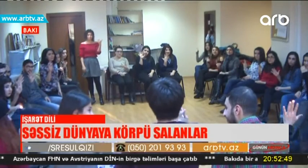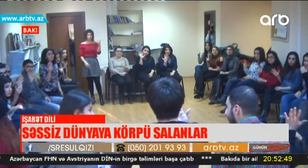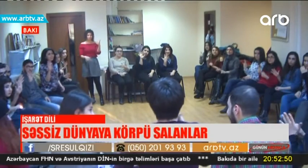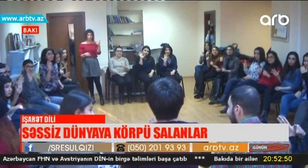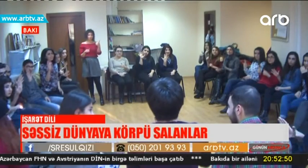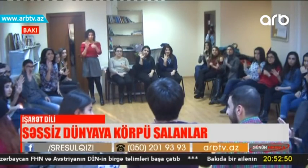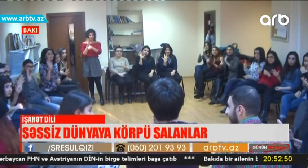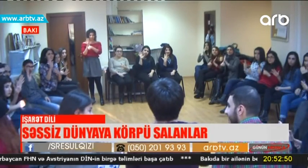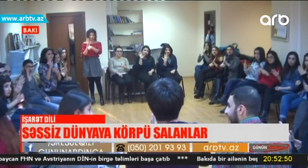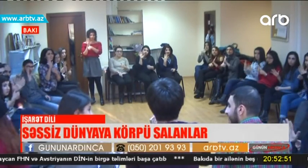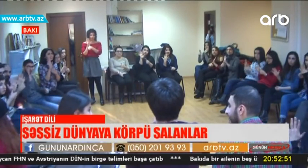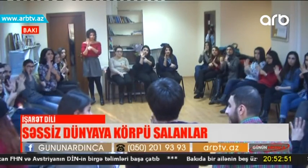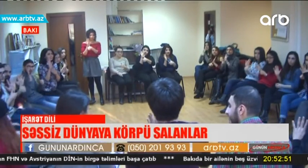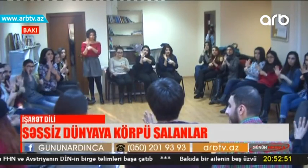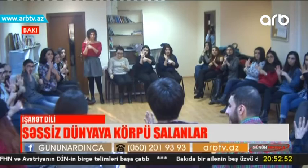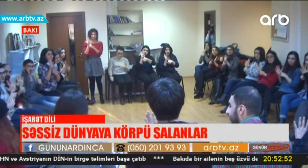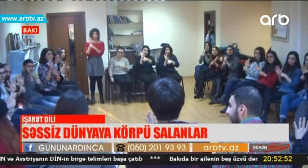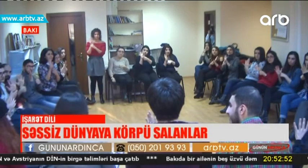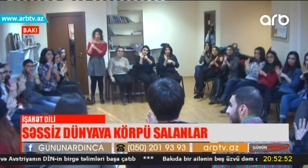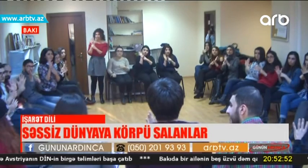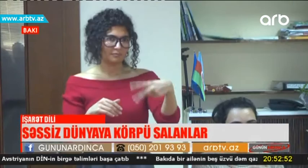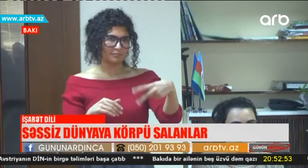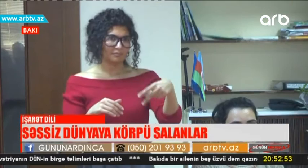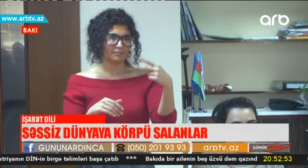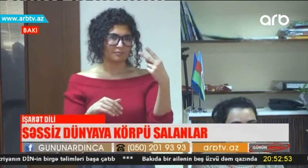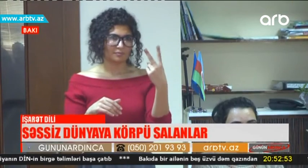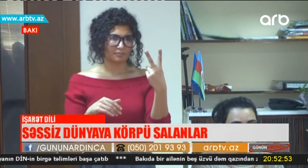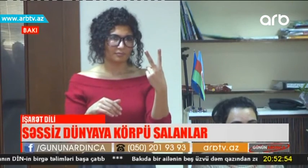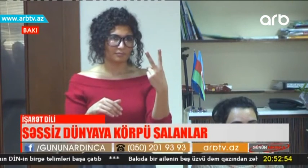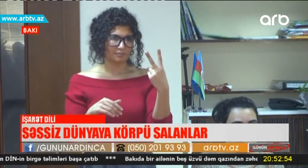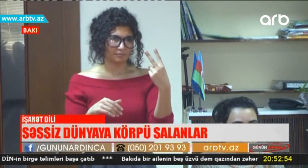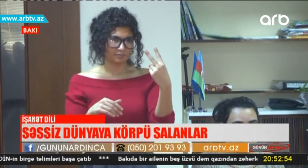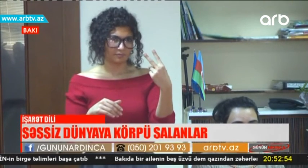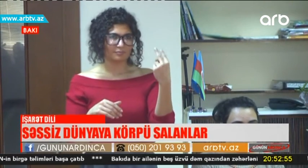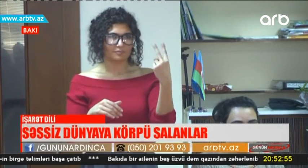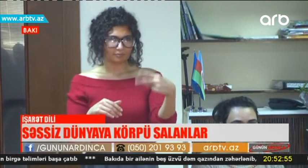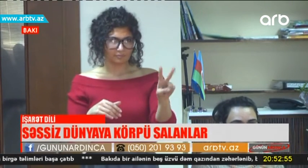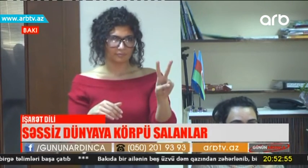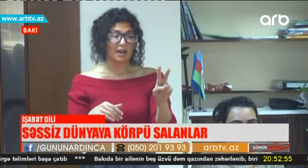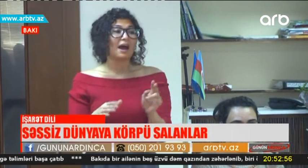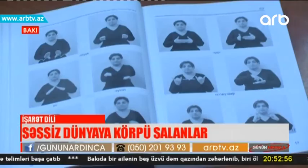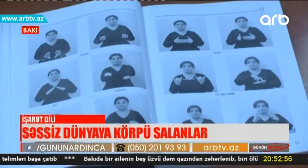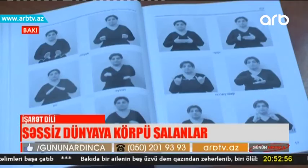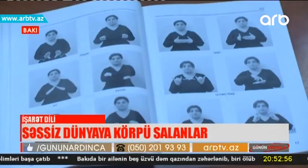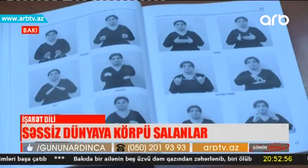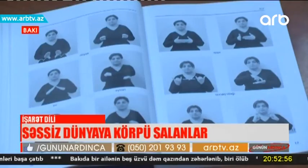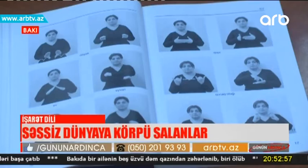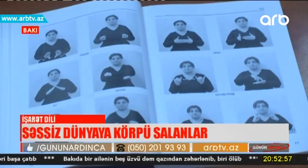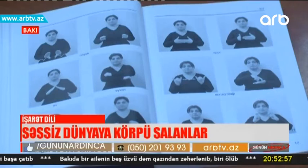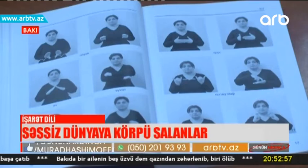sosial yardım ictimai birliyinin tədbirində iştirak etdik. Bu tədbirdə məhdudiyyəti olmayan şəxslər də iştirak edir. Bəziləri işarət dilini bilir